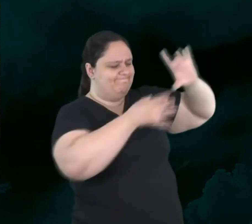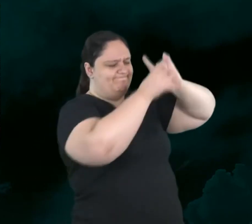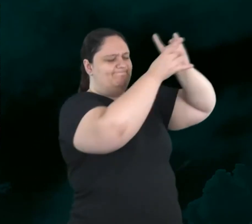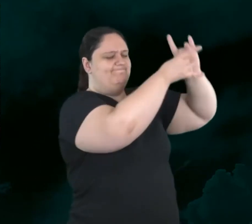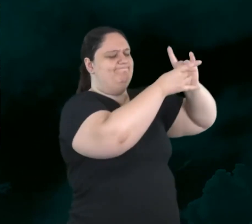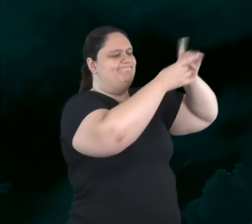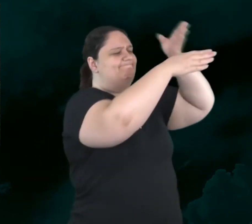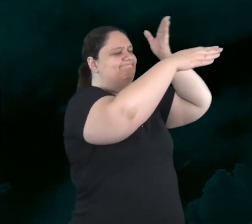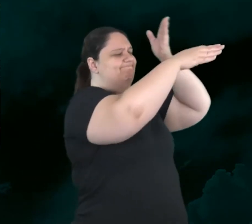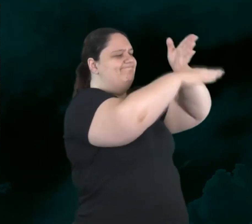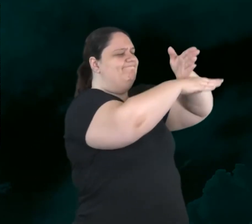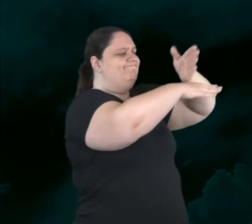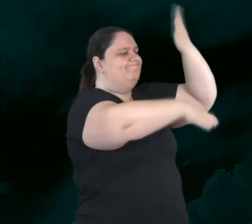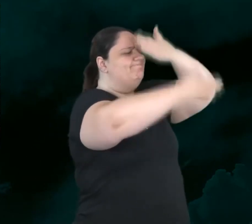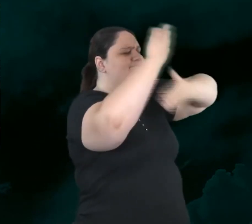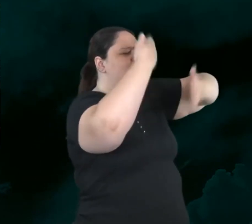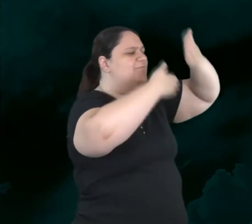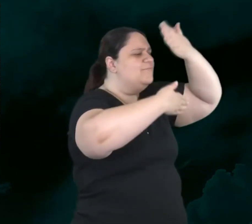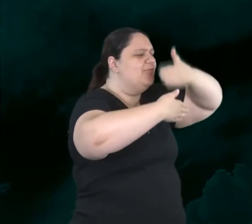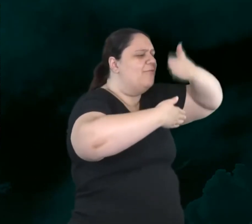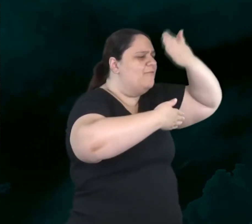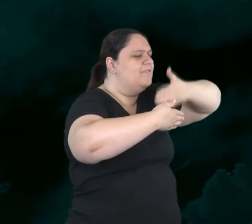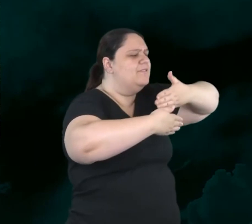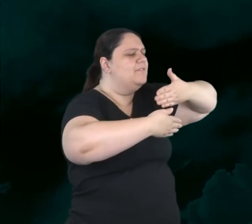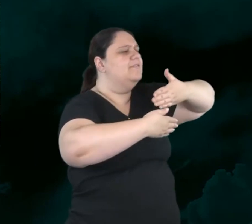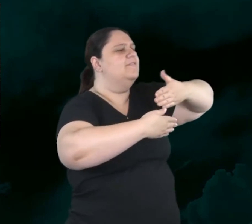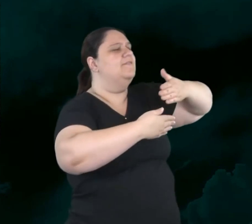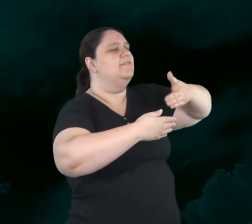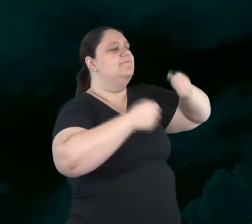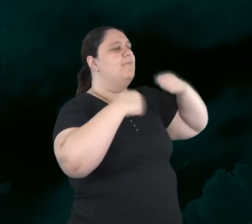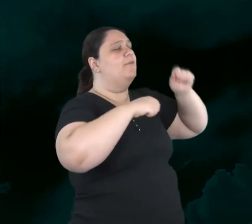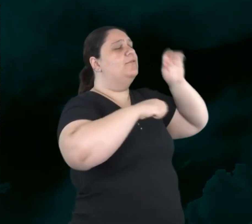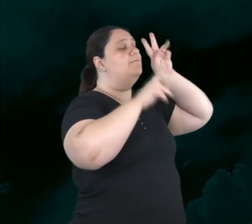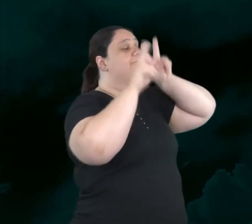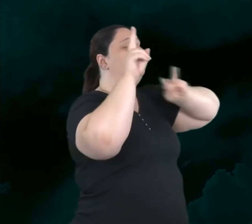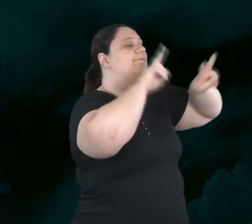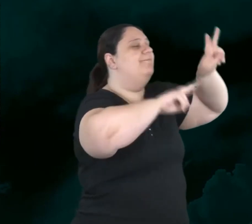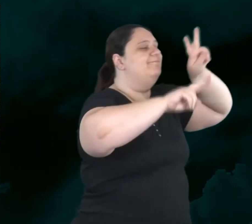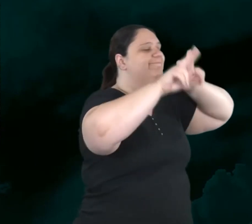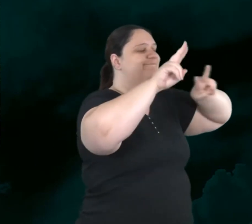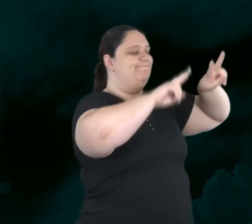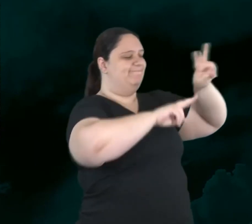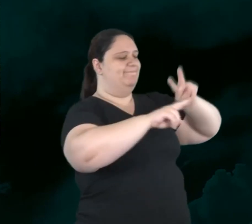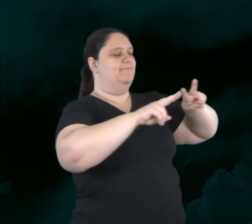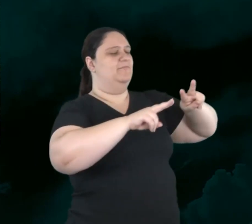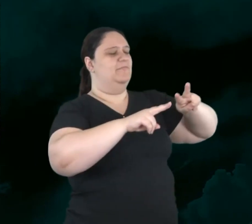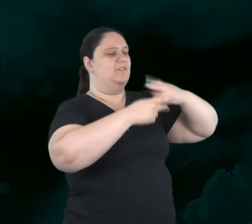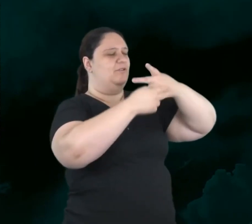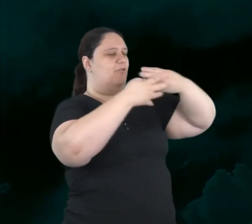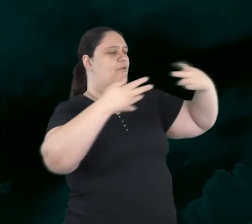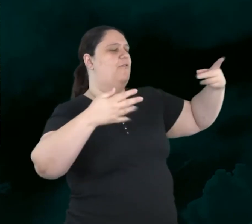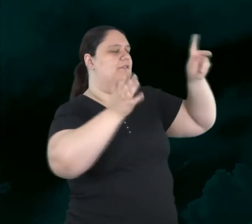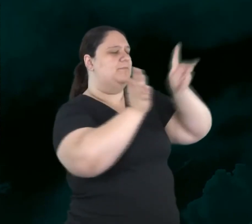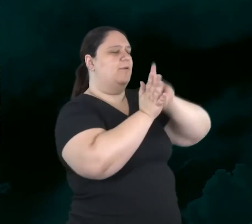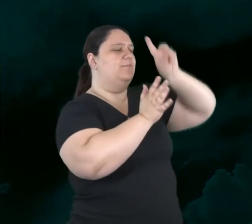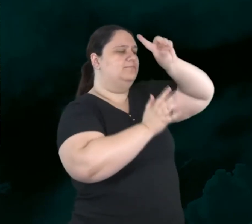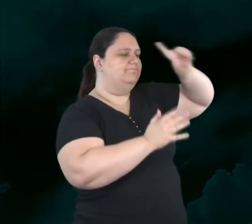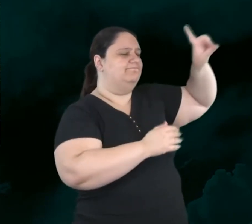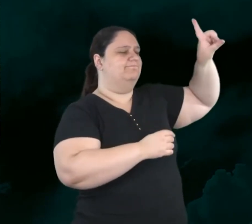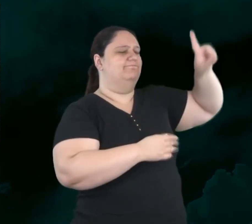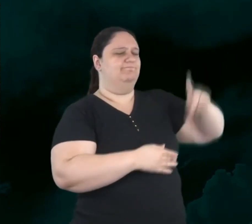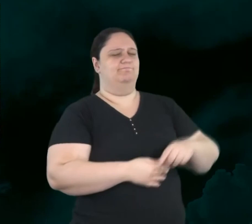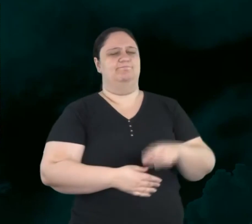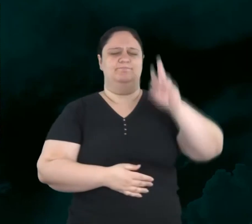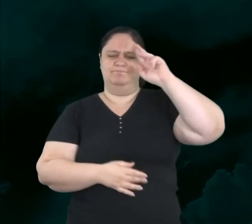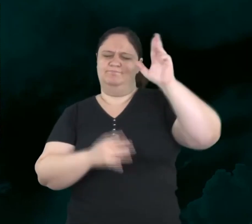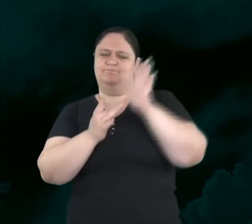coisas invisíveis, às coisas não materiais, todas as riquezas da vida e natureza de Deus. Senhor Jesus,